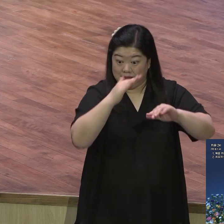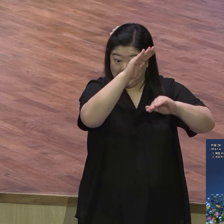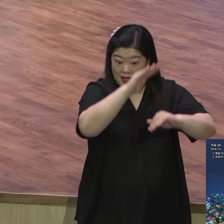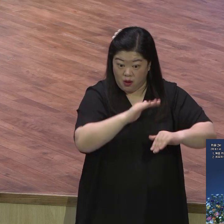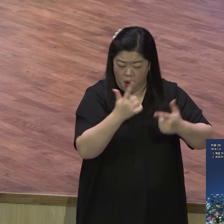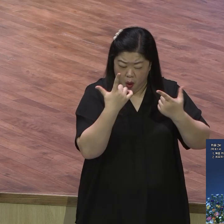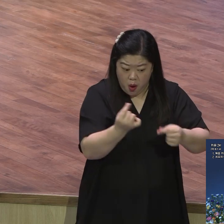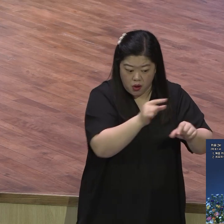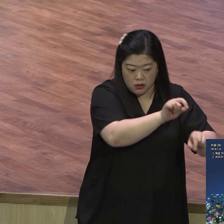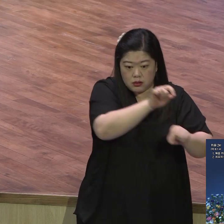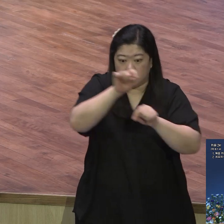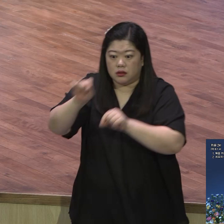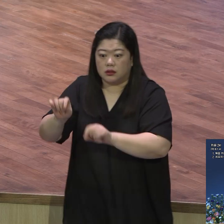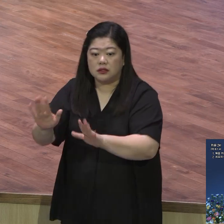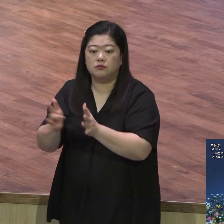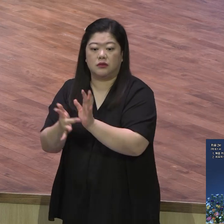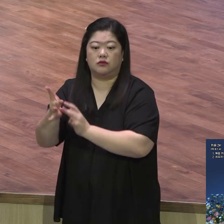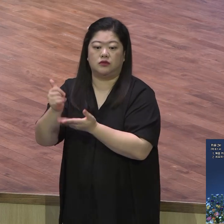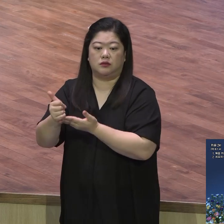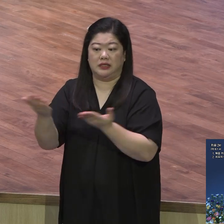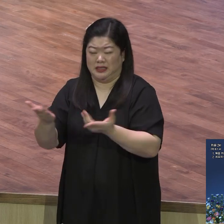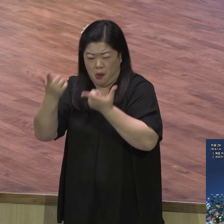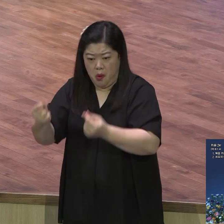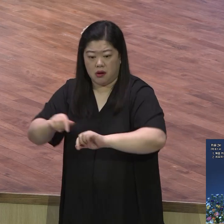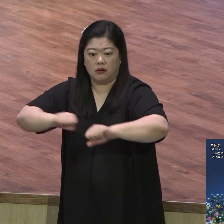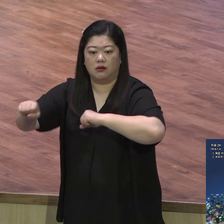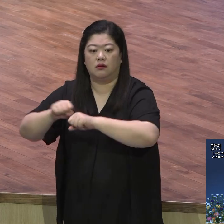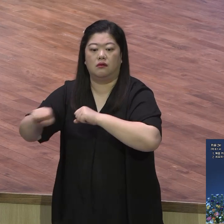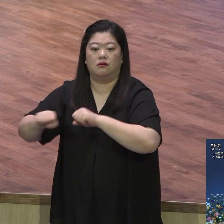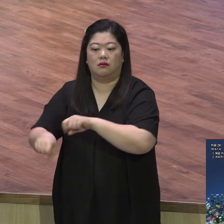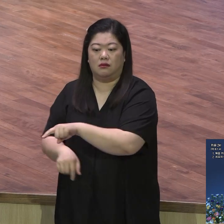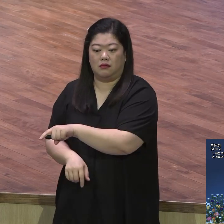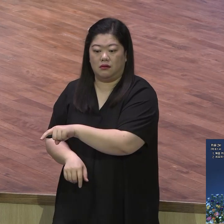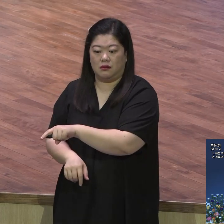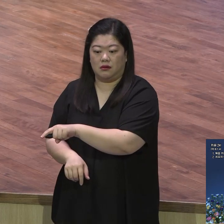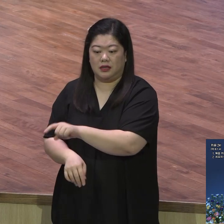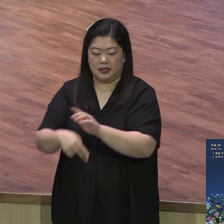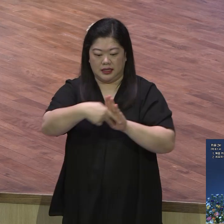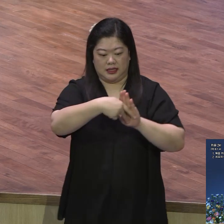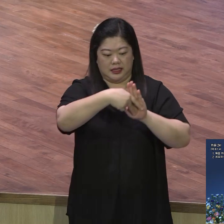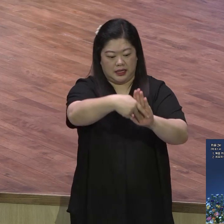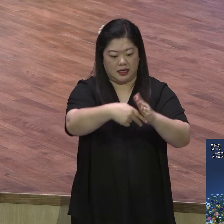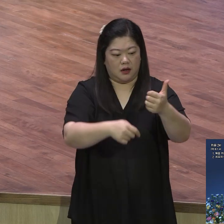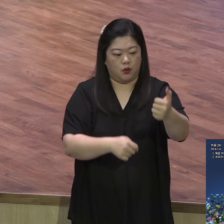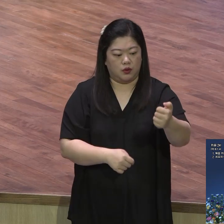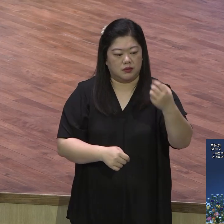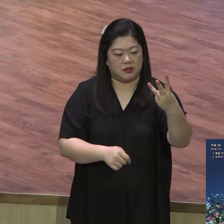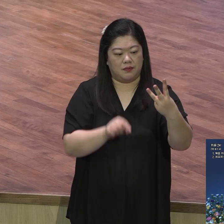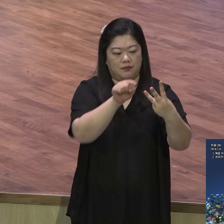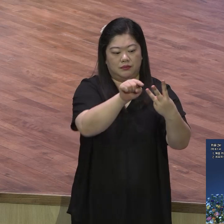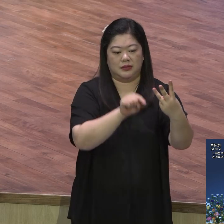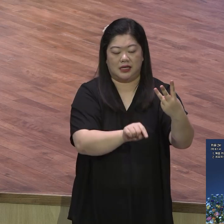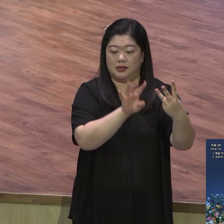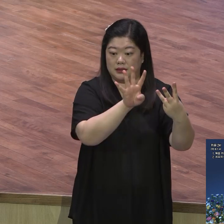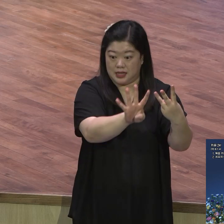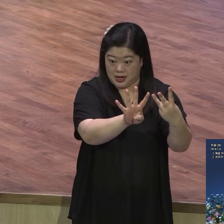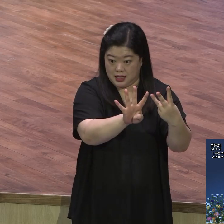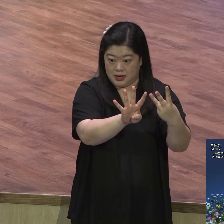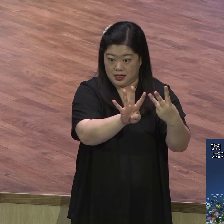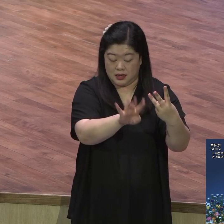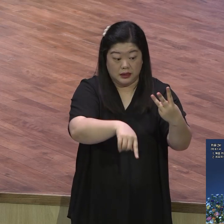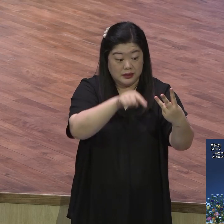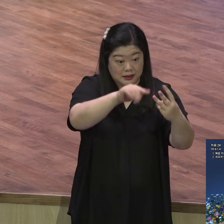그냥 기분 따라 감정 따라 한 게 아니에요. 모든 건 예언성취예요. 이사야 53장 사절의 말씀 인용하면서 말씀을